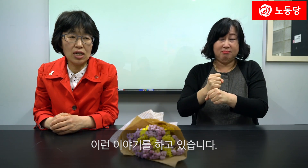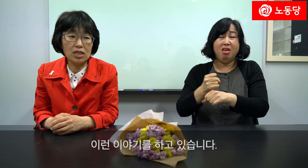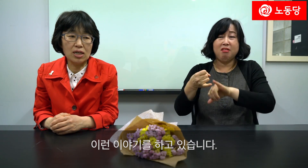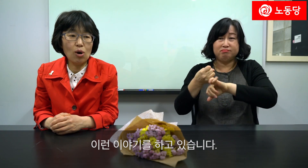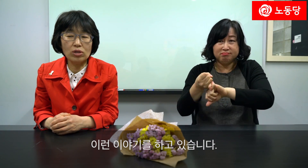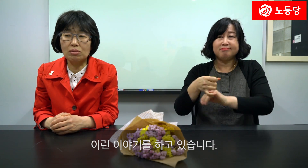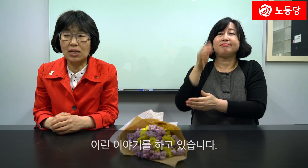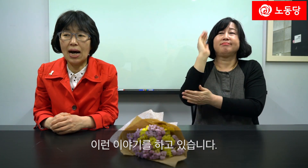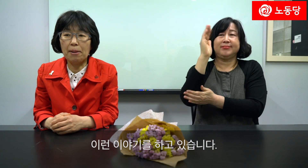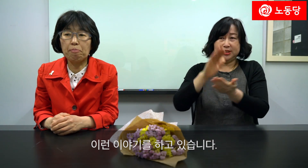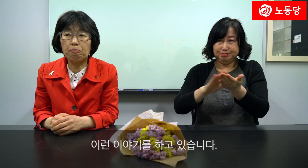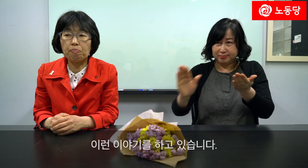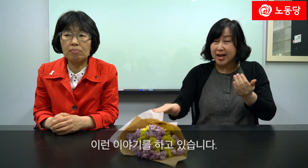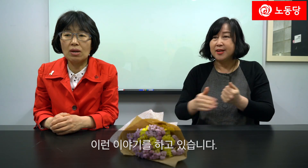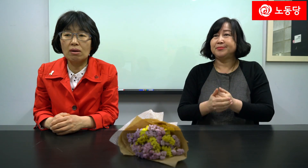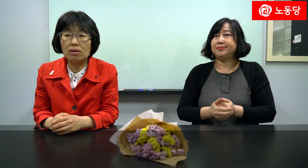이런 이야기들을 하고 있습니다.